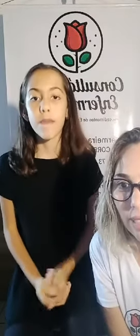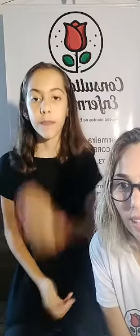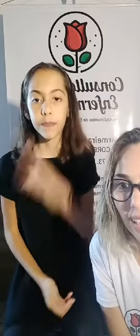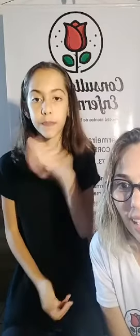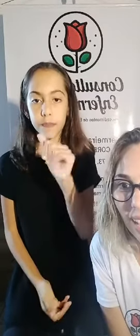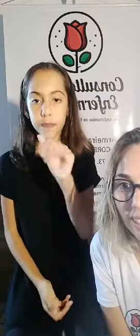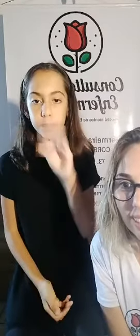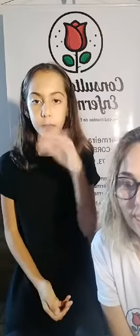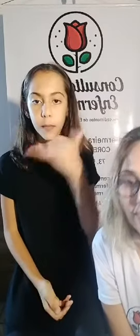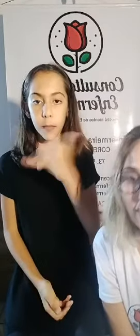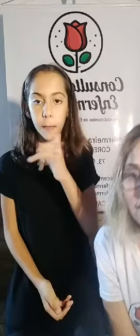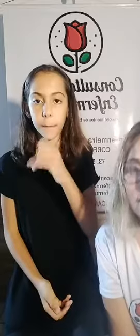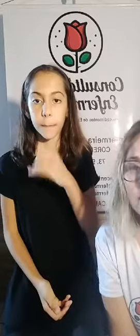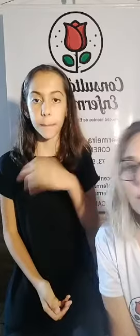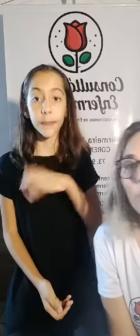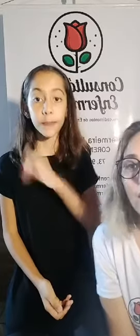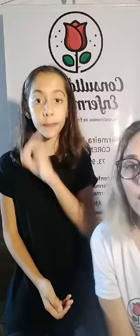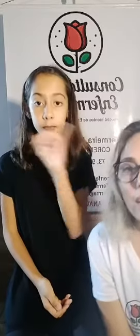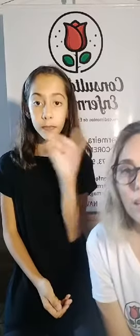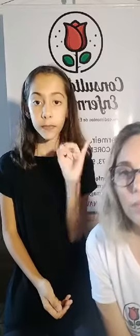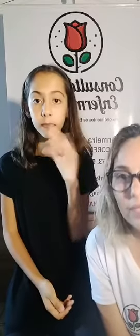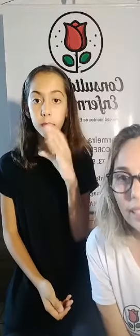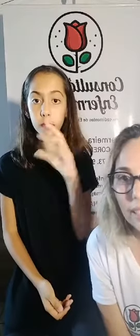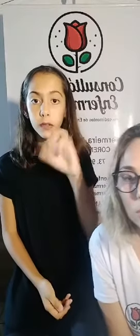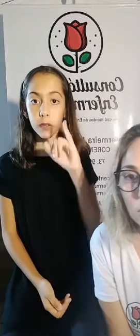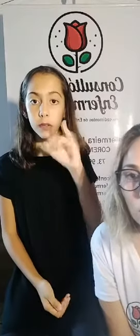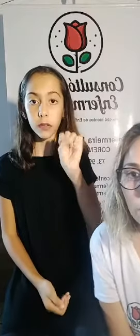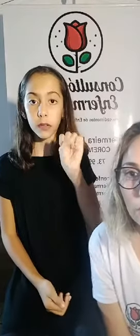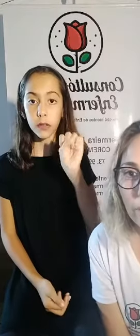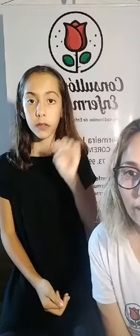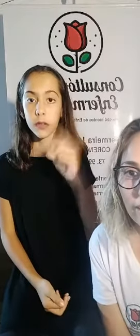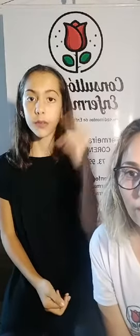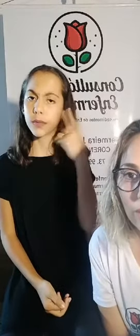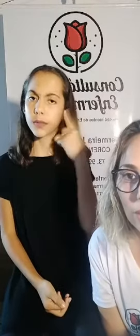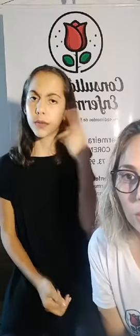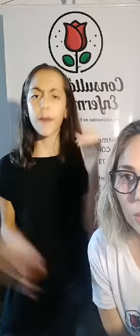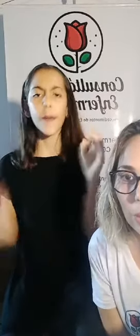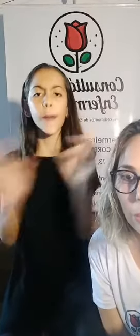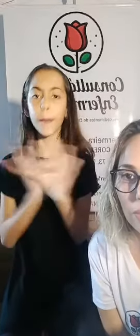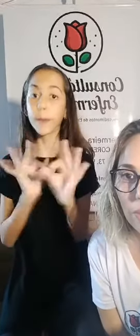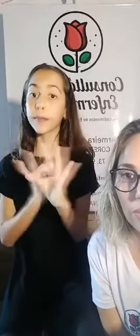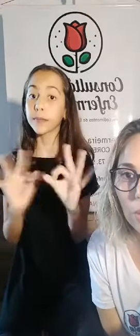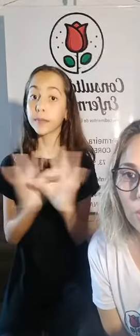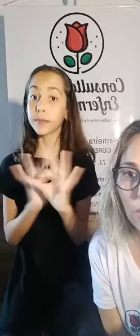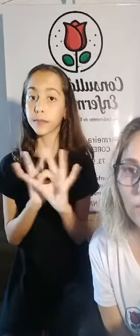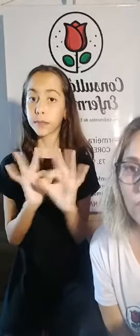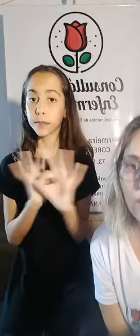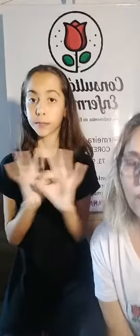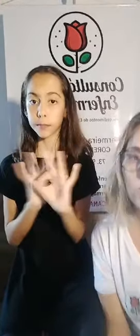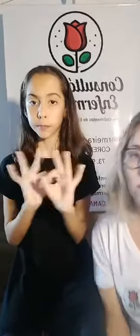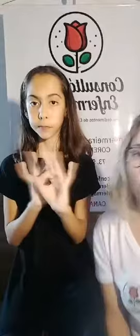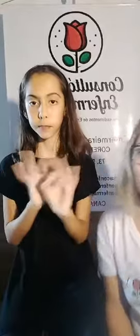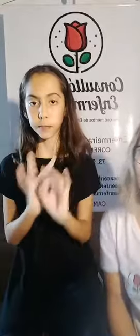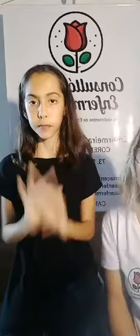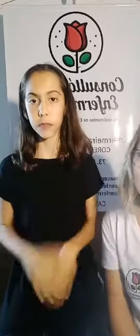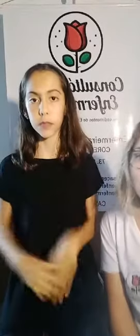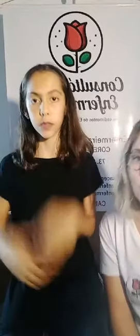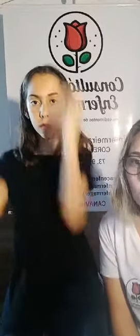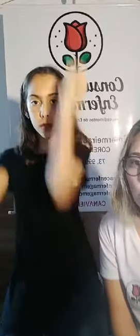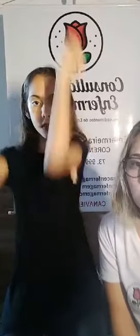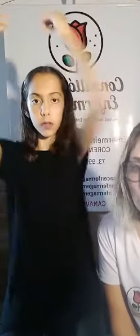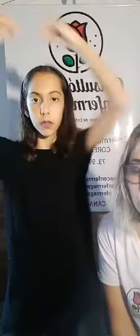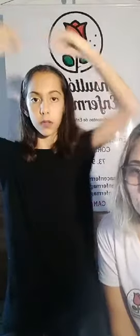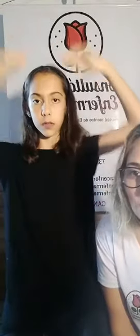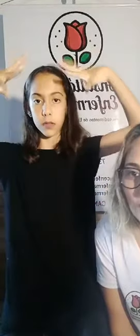Gabi, olá, Cris. Vocês nos ouvem bem? Dê um retorno aí, por favor, referente à